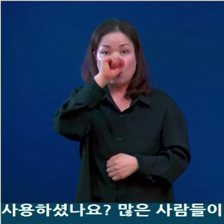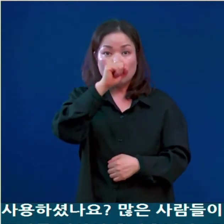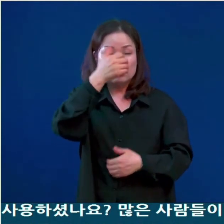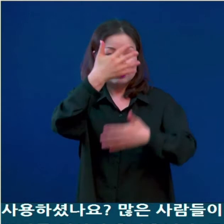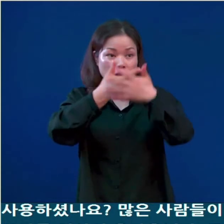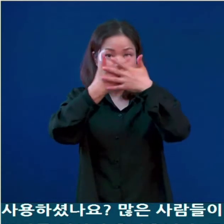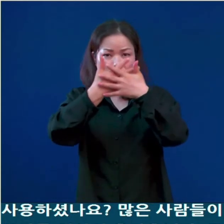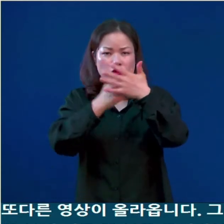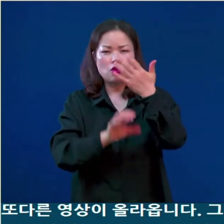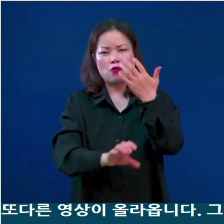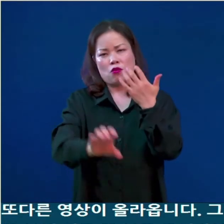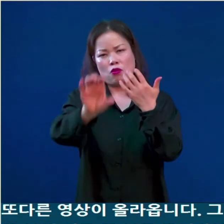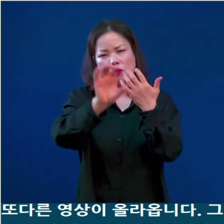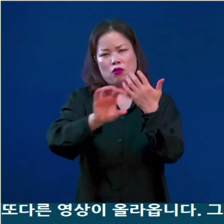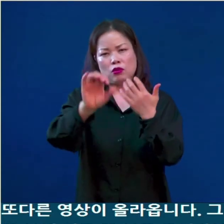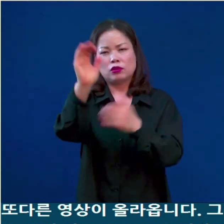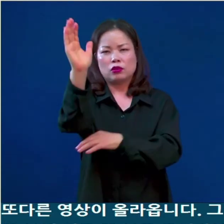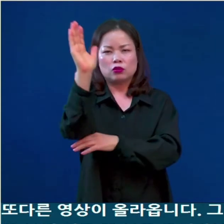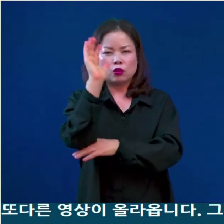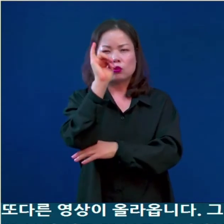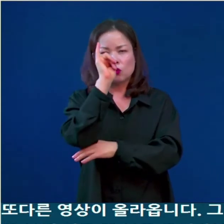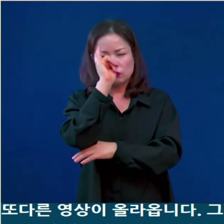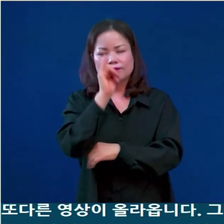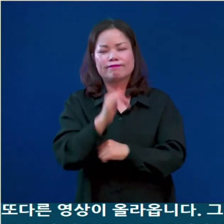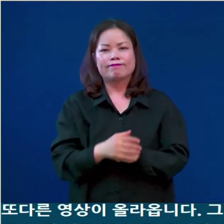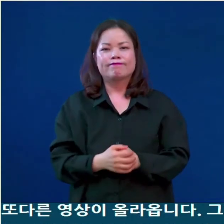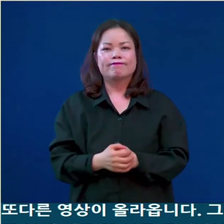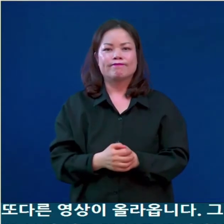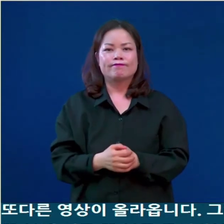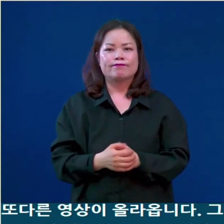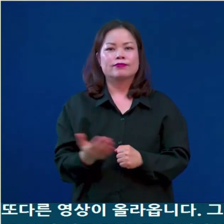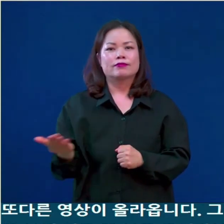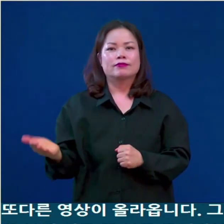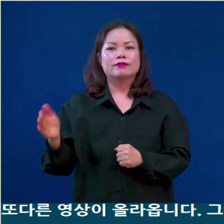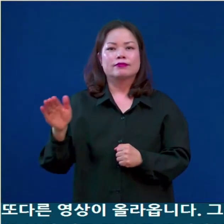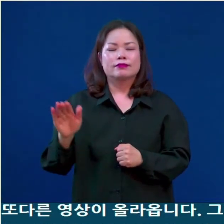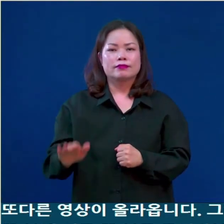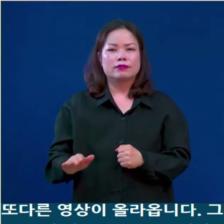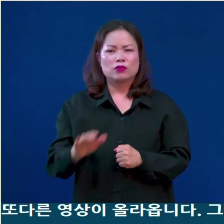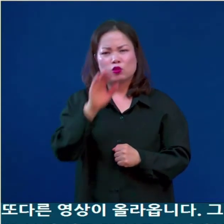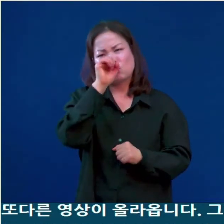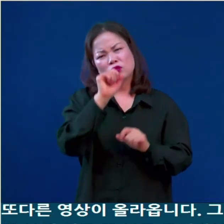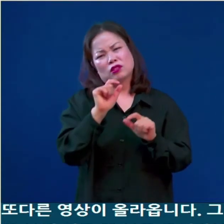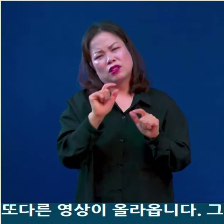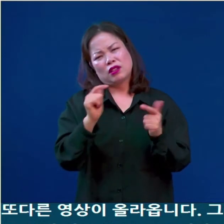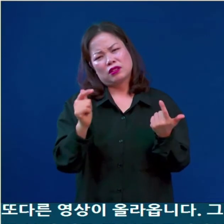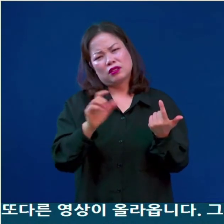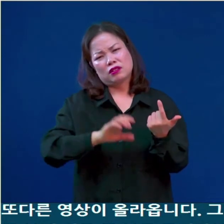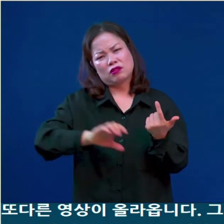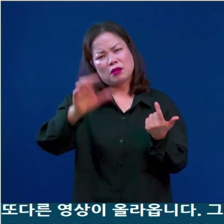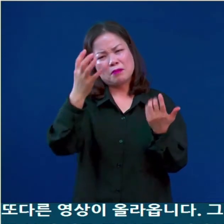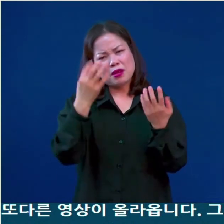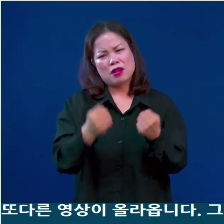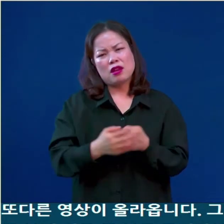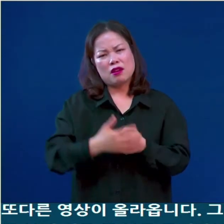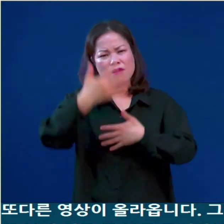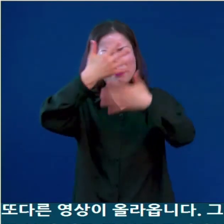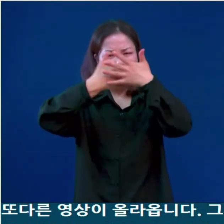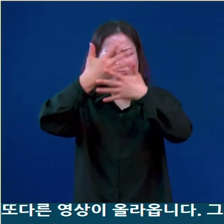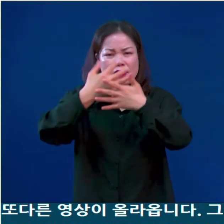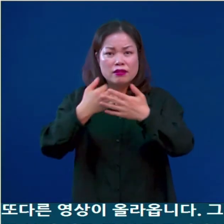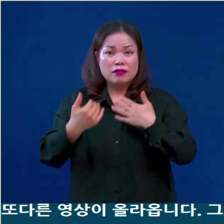영상들도 많이 올라와 있습니다. 설교 영상들도 많고요. 그런데 안 좋은 영상들도 많고요.